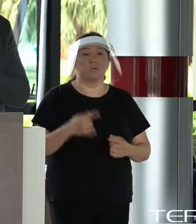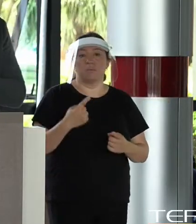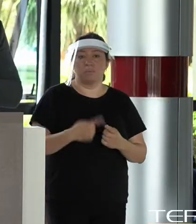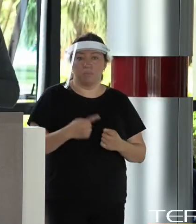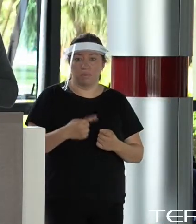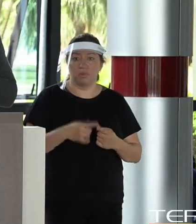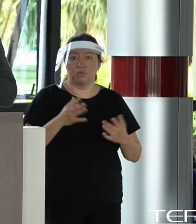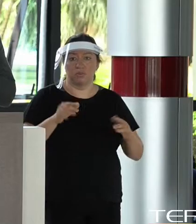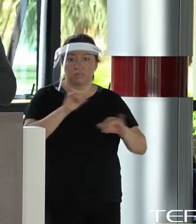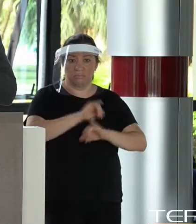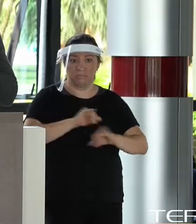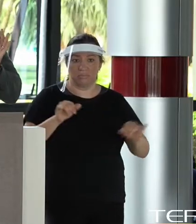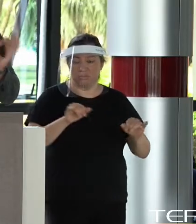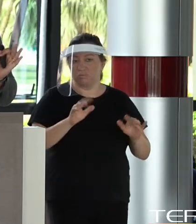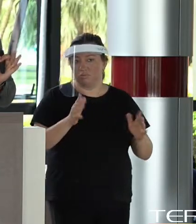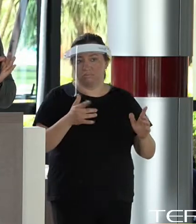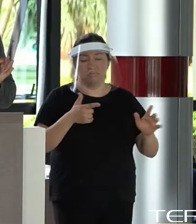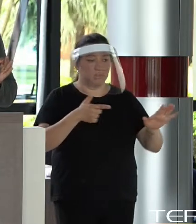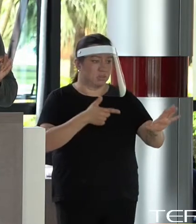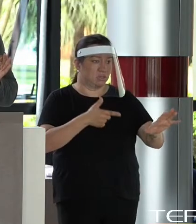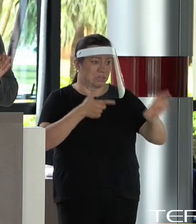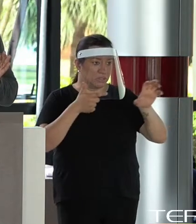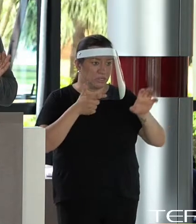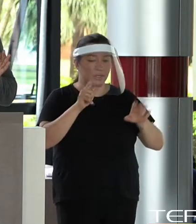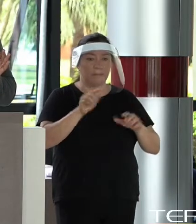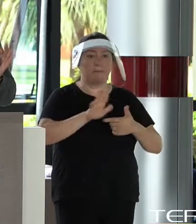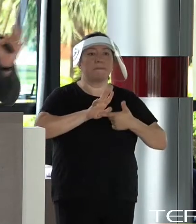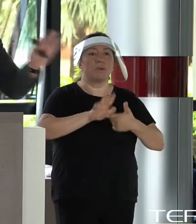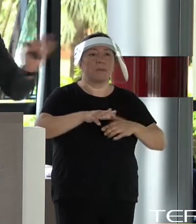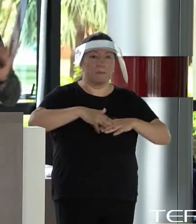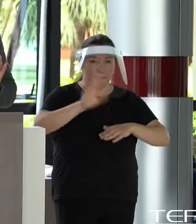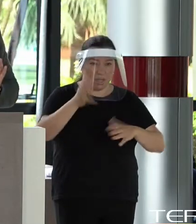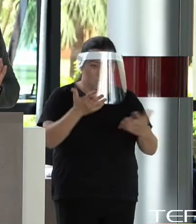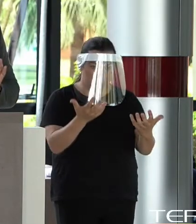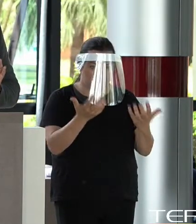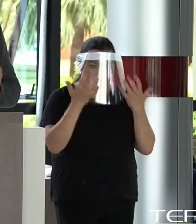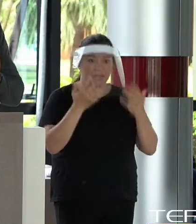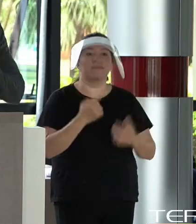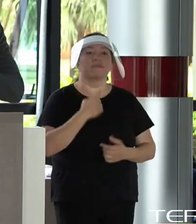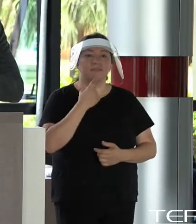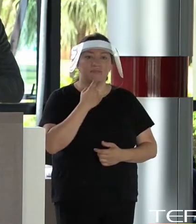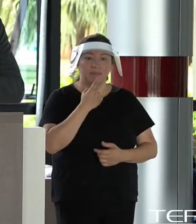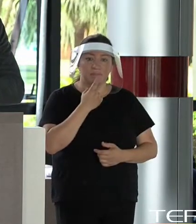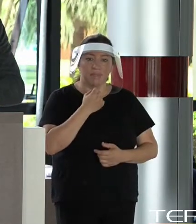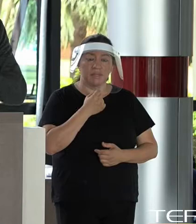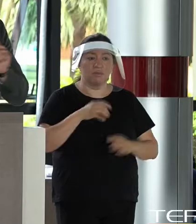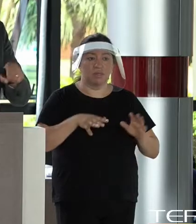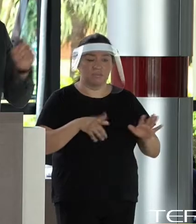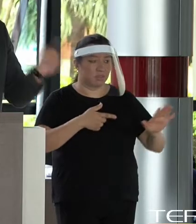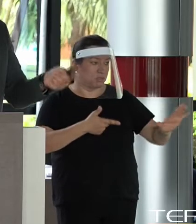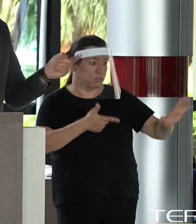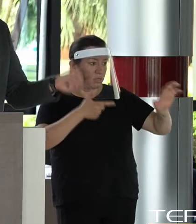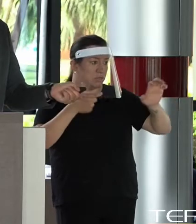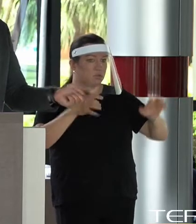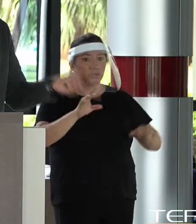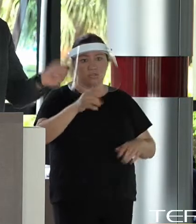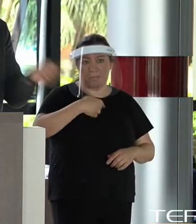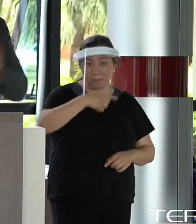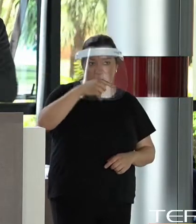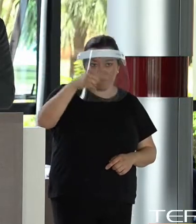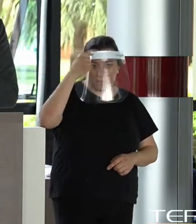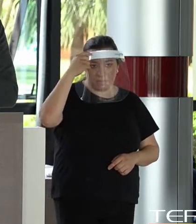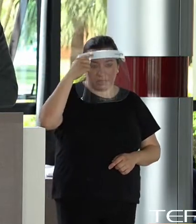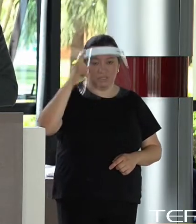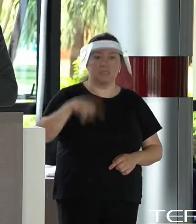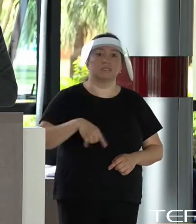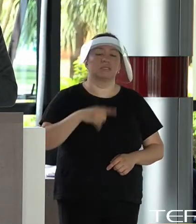eu falei para vocês, a termografia ela capta a radiação infravermelha. Só que quando eu pego um termograma, não necessariamente a temperatura que está no termograma é a